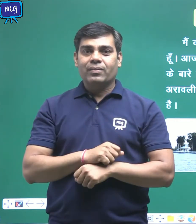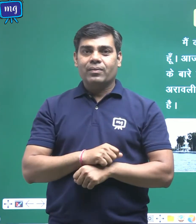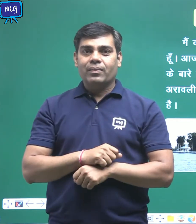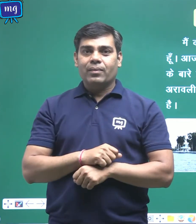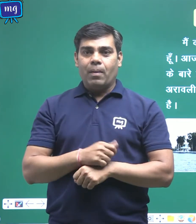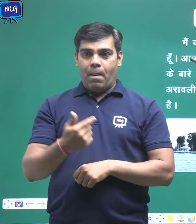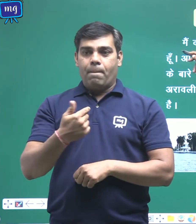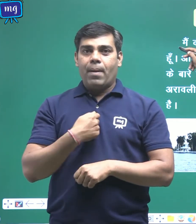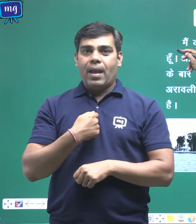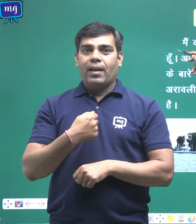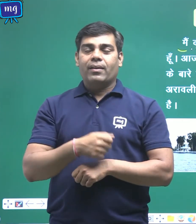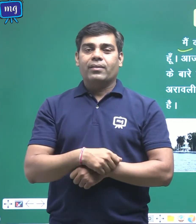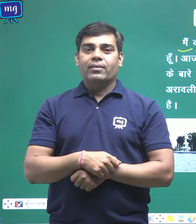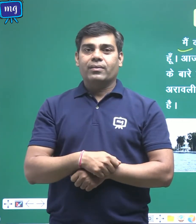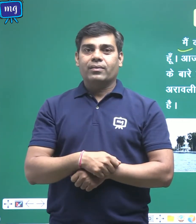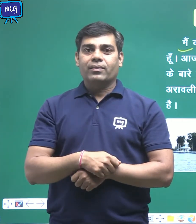मैं